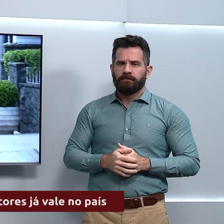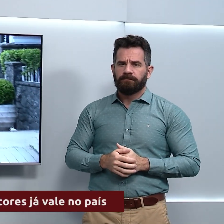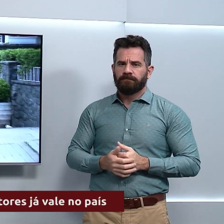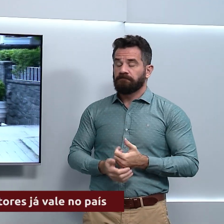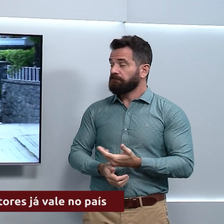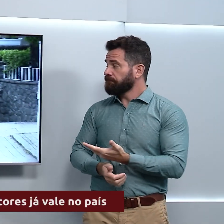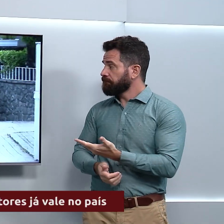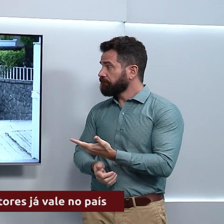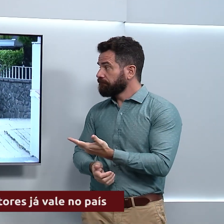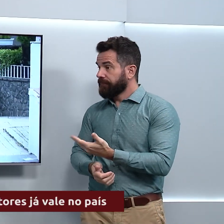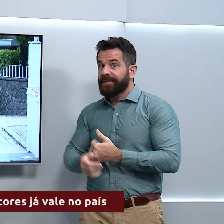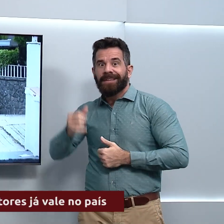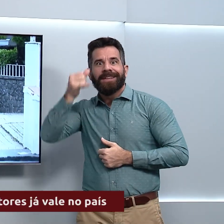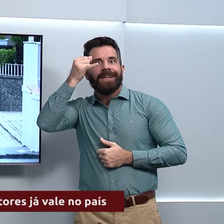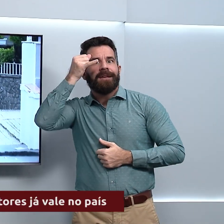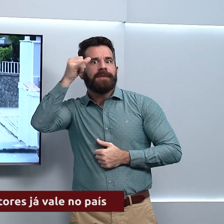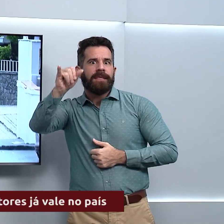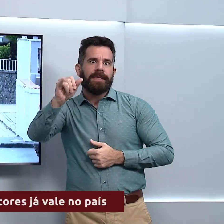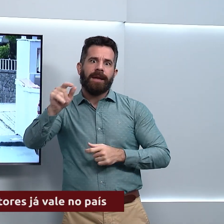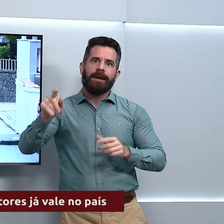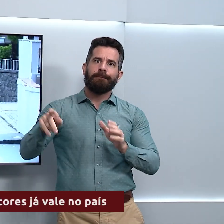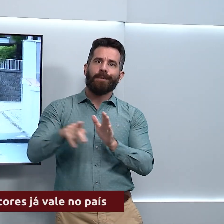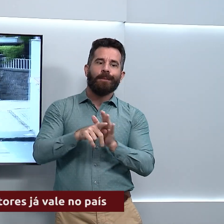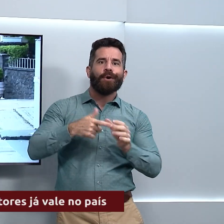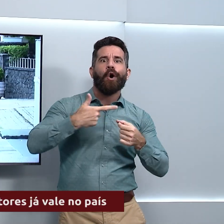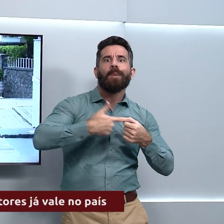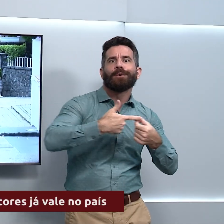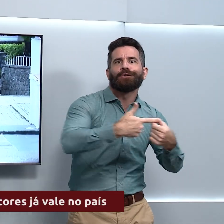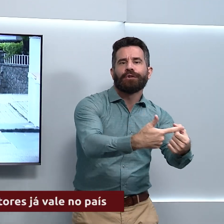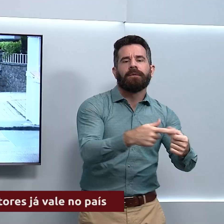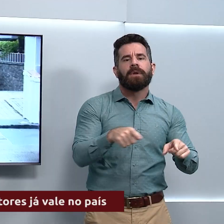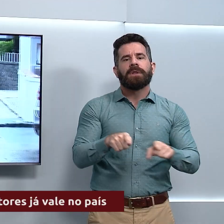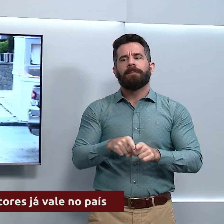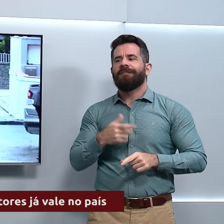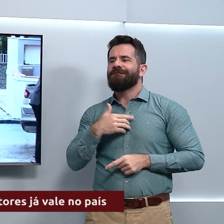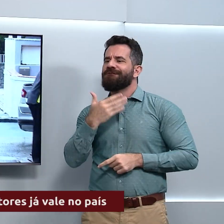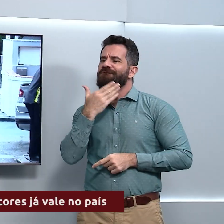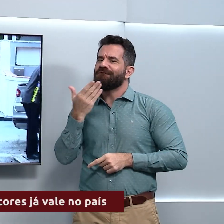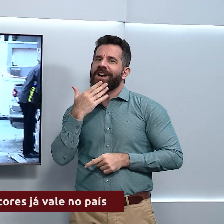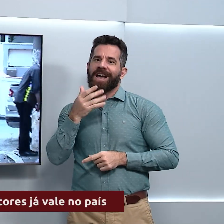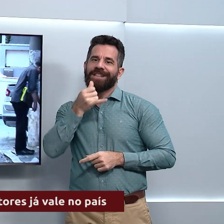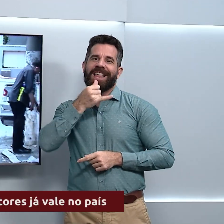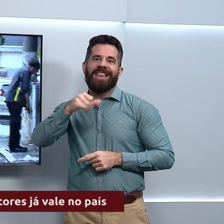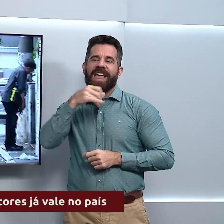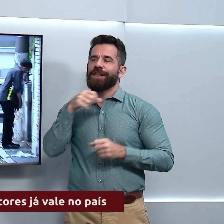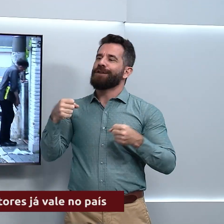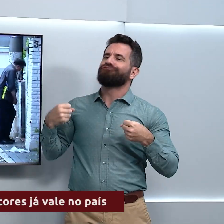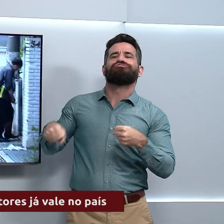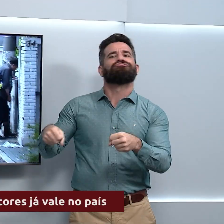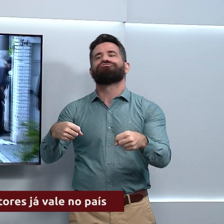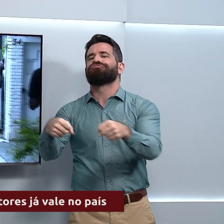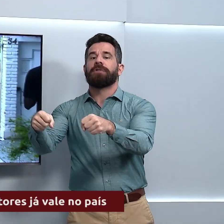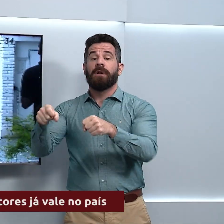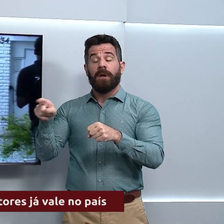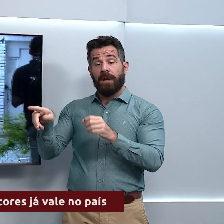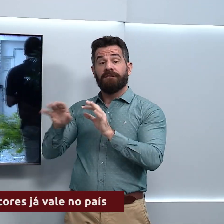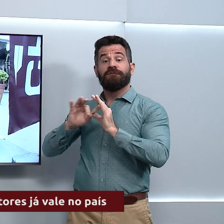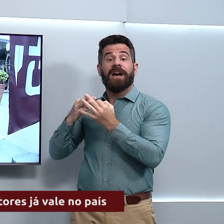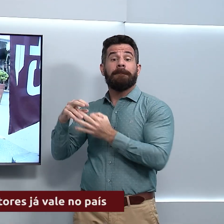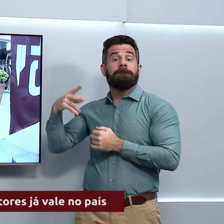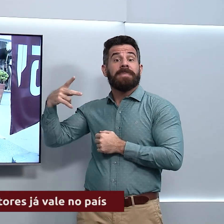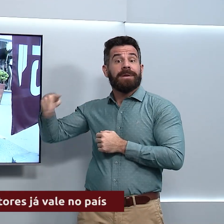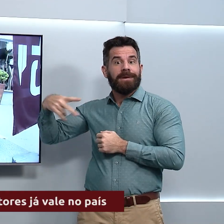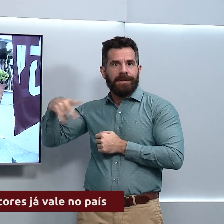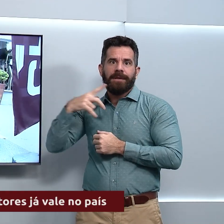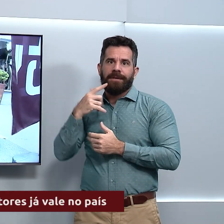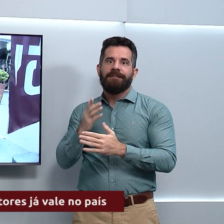Evitar os gastos com combustível e se deslocar com facilidade. Essas são as razões que trouxeram a família do Alessandro para